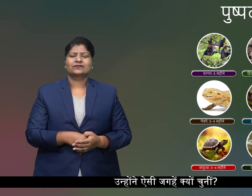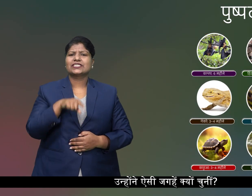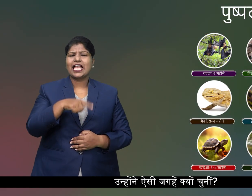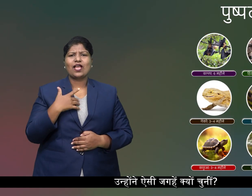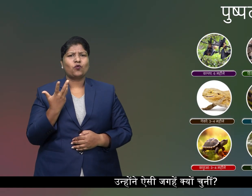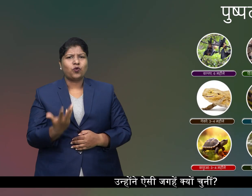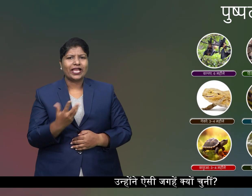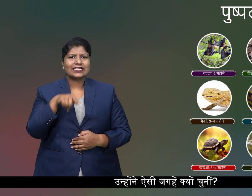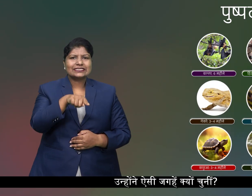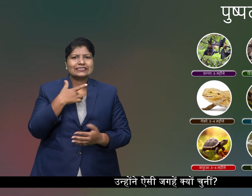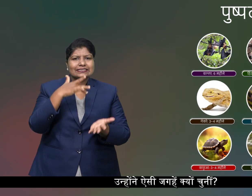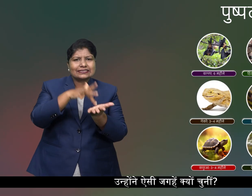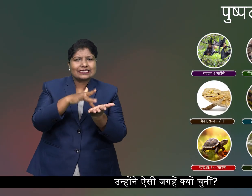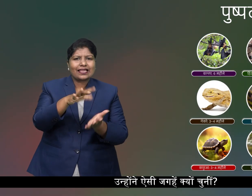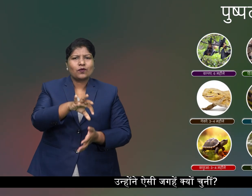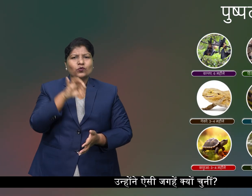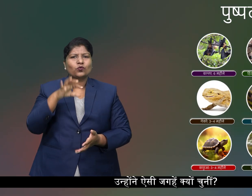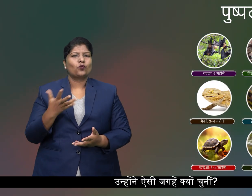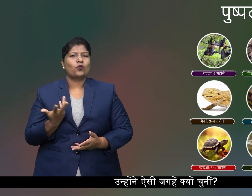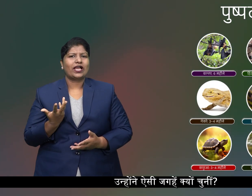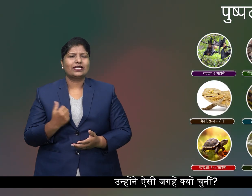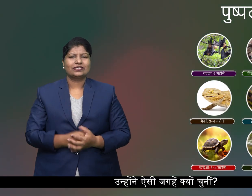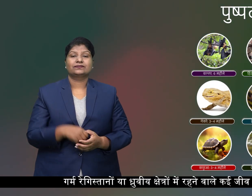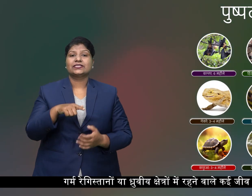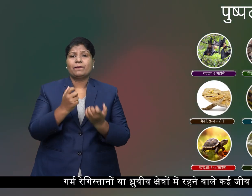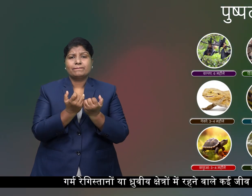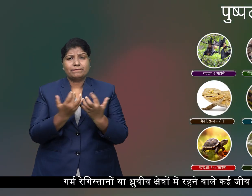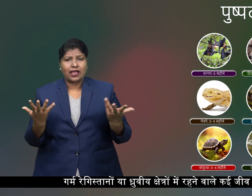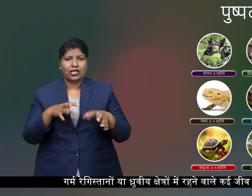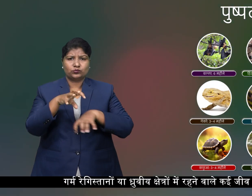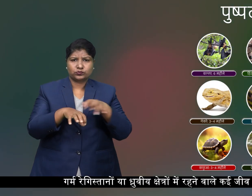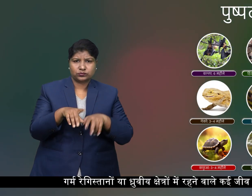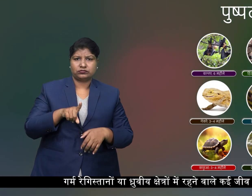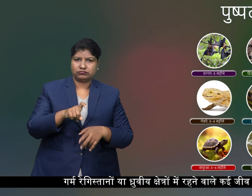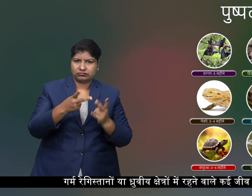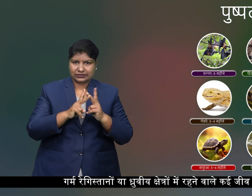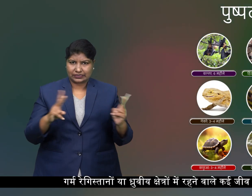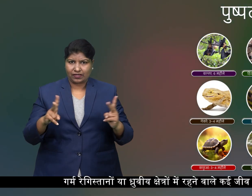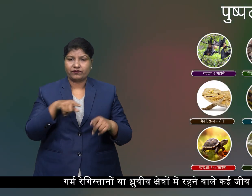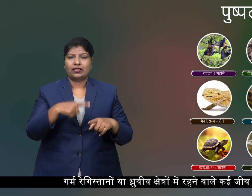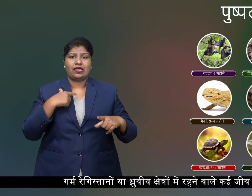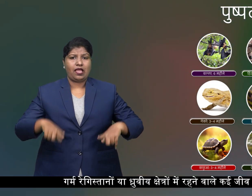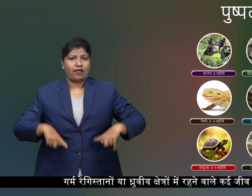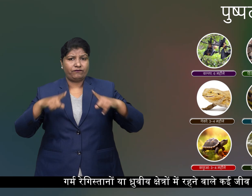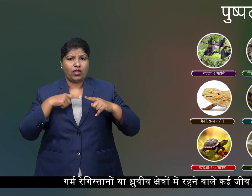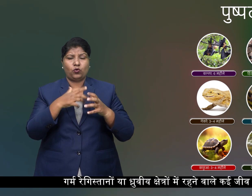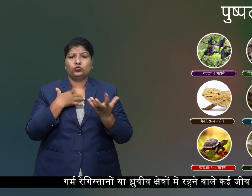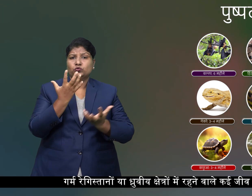उन्होंने ऐसी जगहें चुनी क्यों? गर्म रेगिस्तानों या ध्रुवीय क्षेत्रों में रहने वाले कई